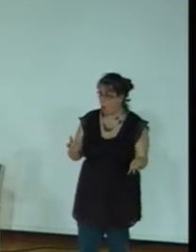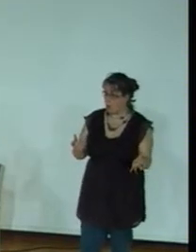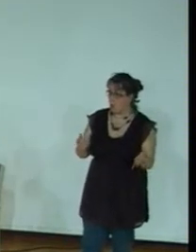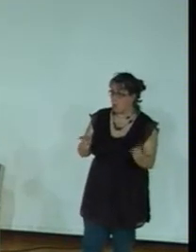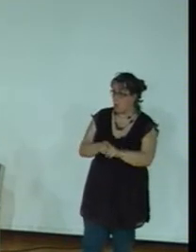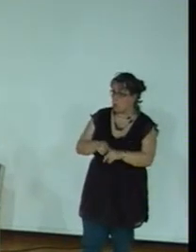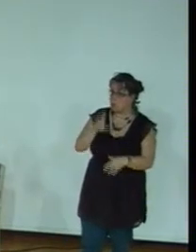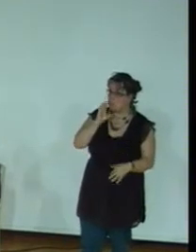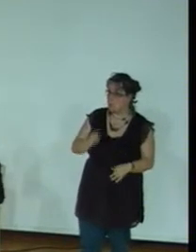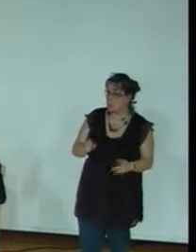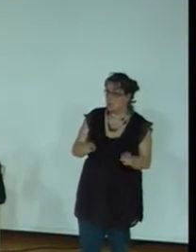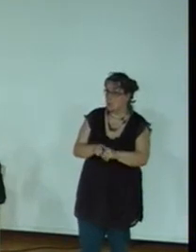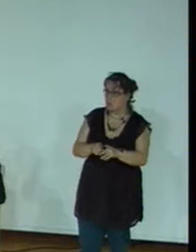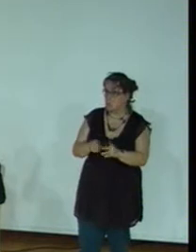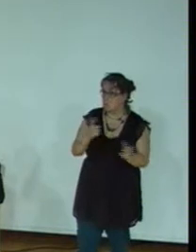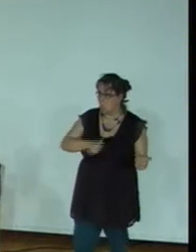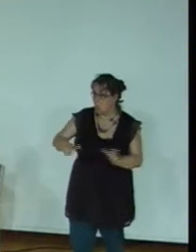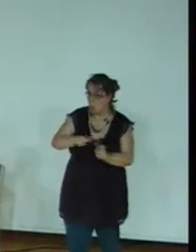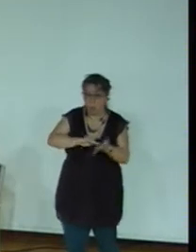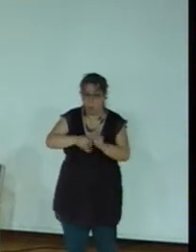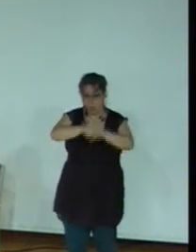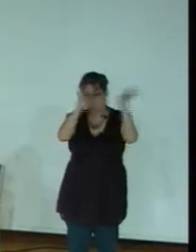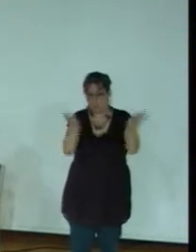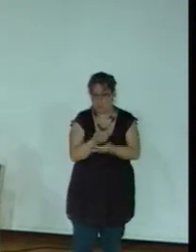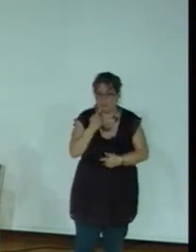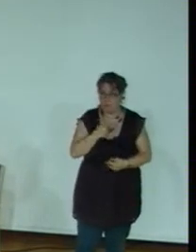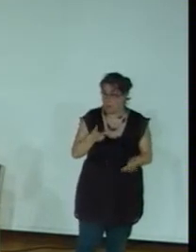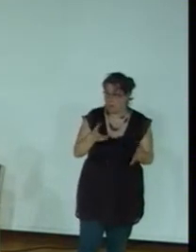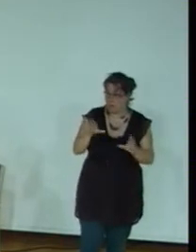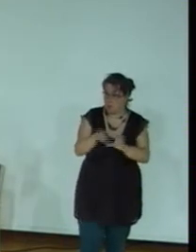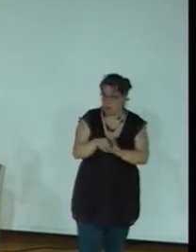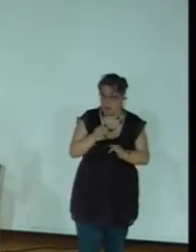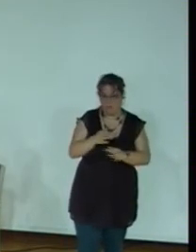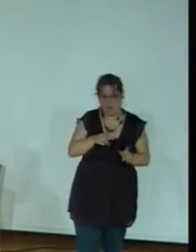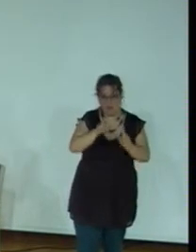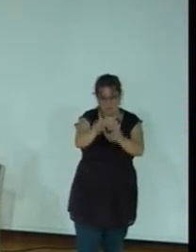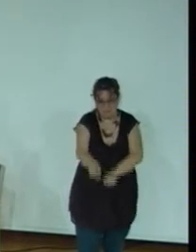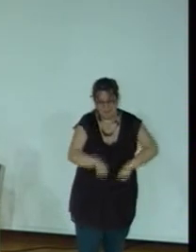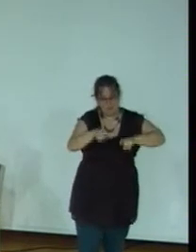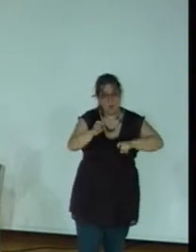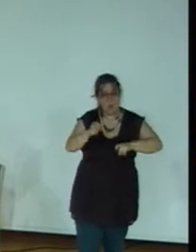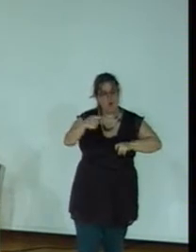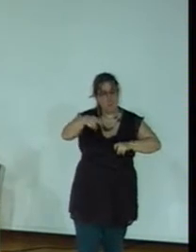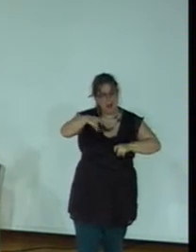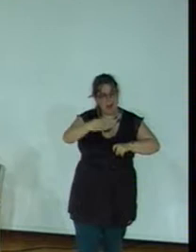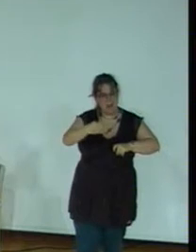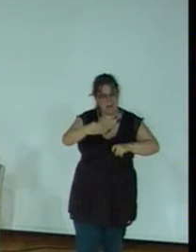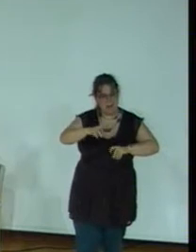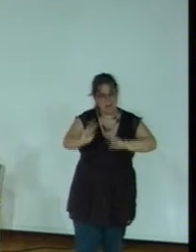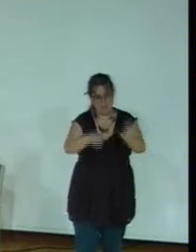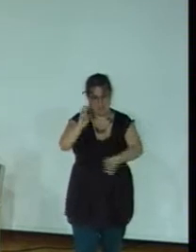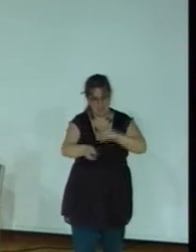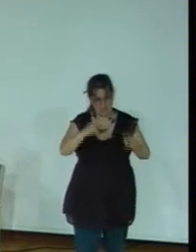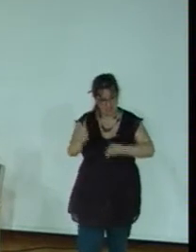d'OGM ou Notre-Dame-des-Landes? Est-ce qu'à ce jour, ils peuvent le faire? Le gouvernement se considère autorisé déjà à interdire toute